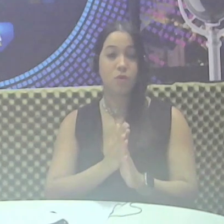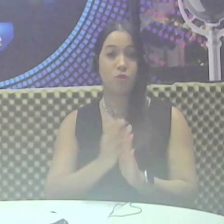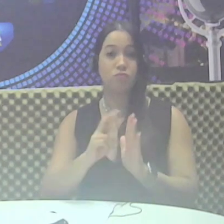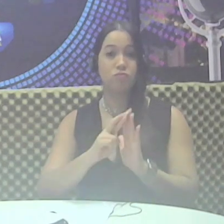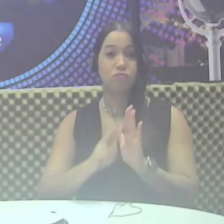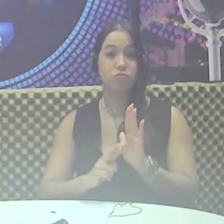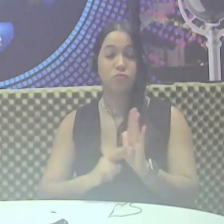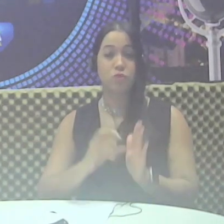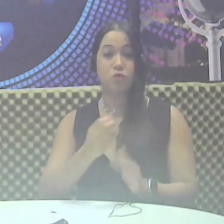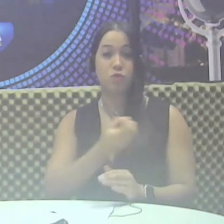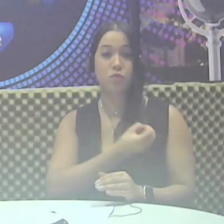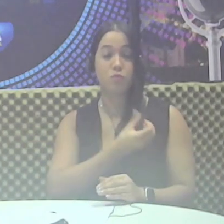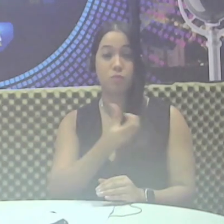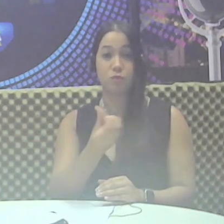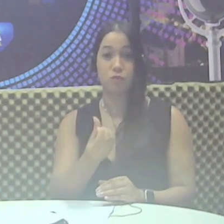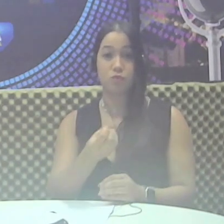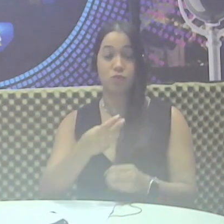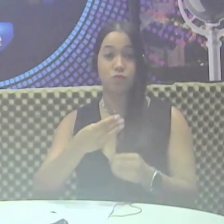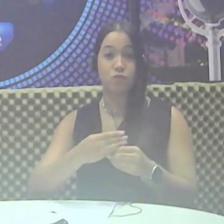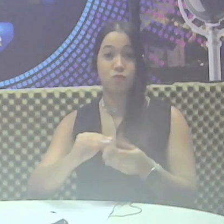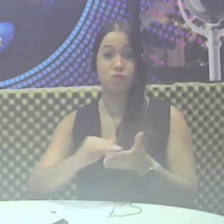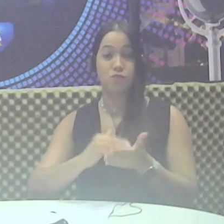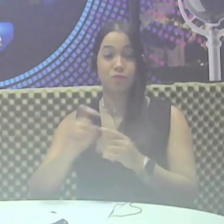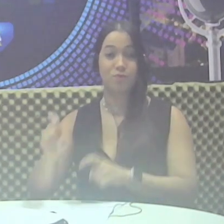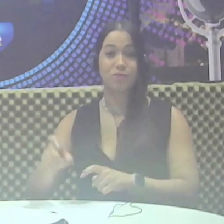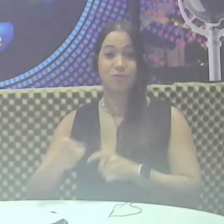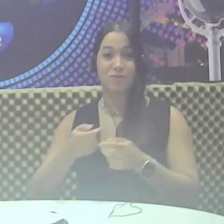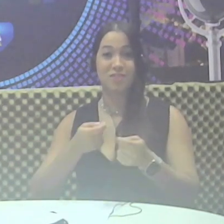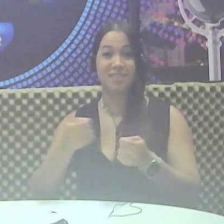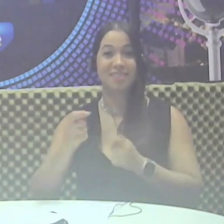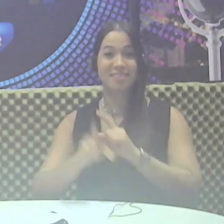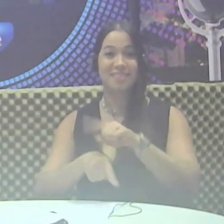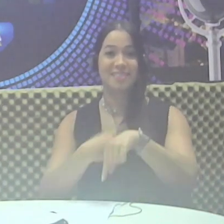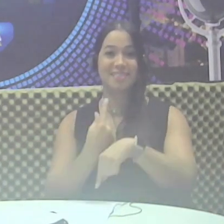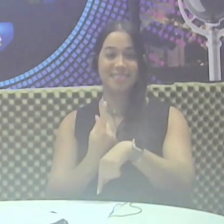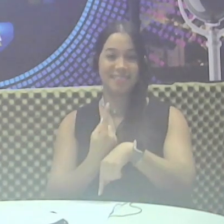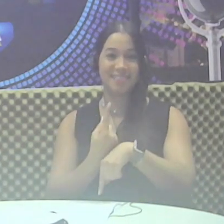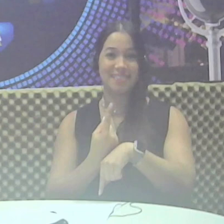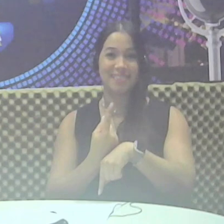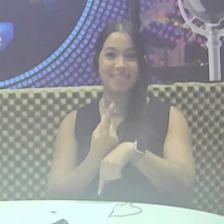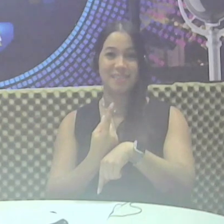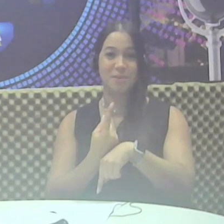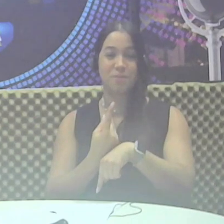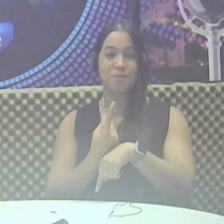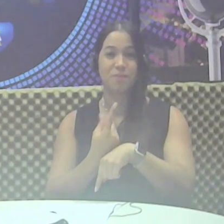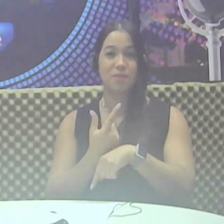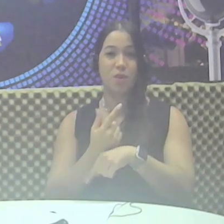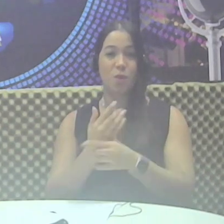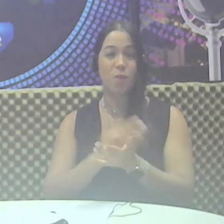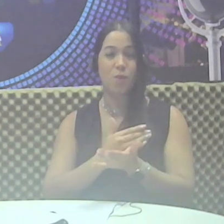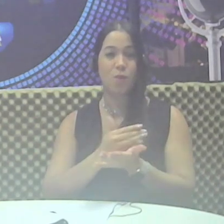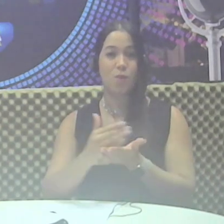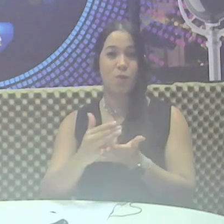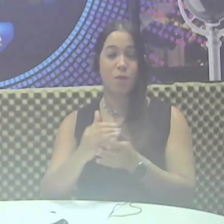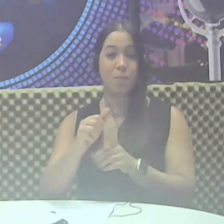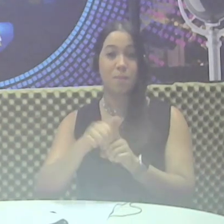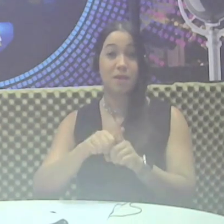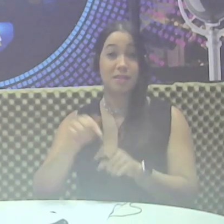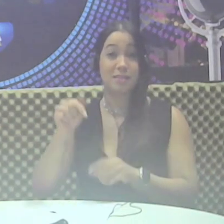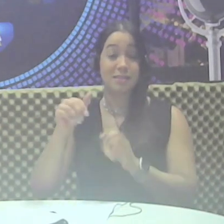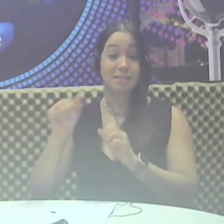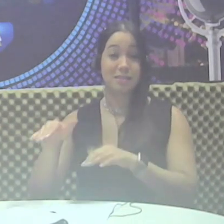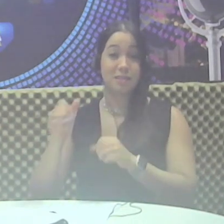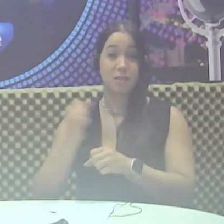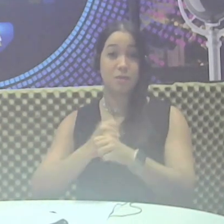6 da Secretaria Municipal de Agronegócio, Economia e Inovação, que entrou em vigor em setembro do ano